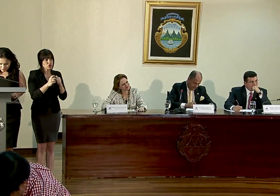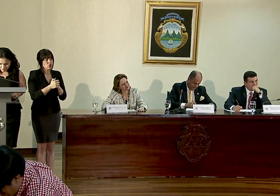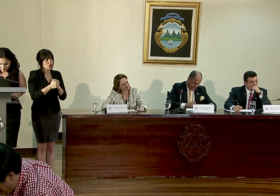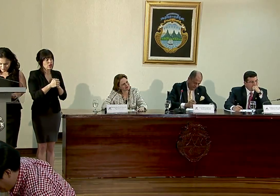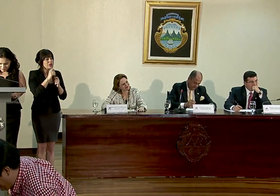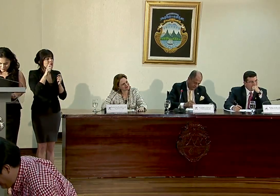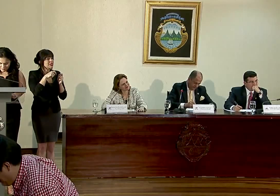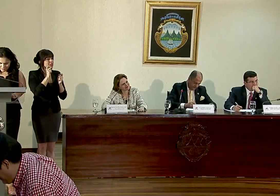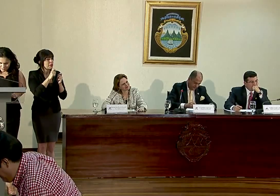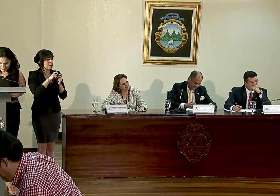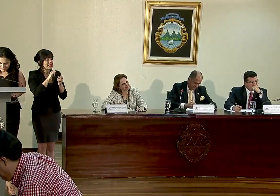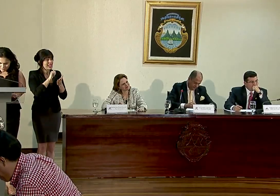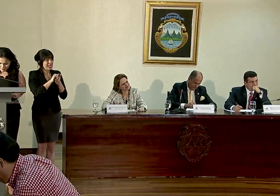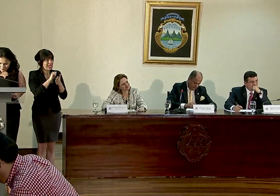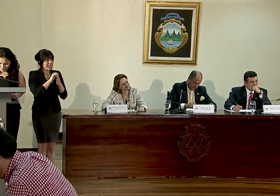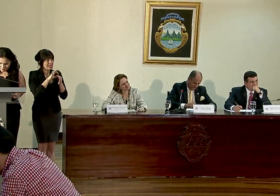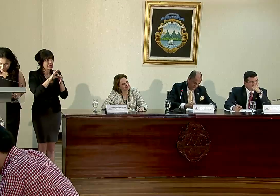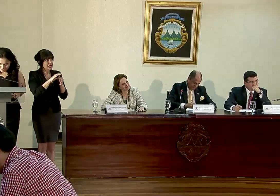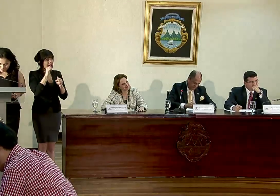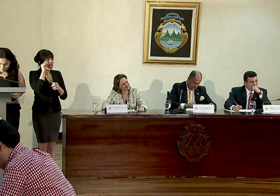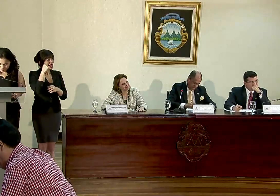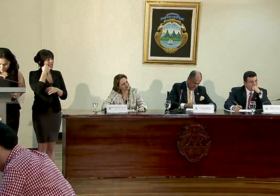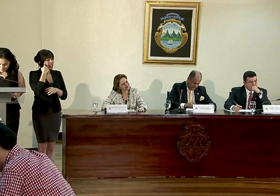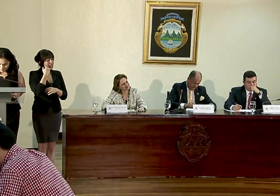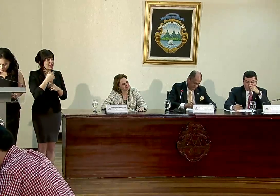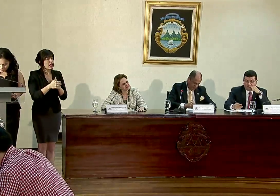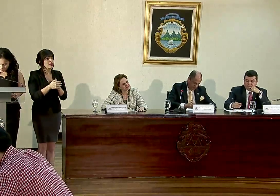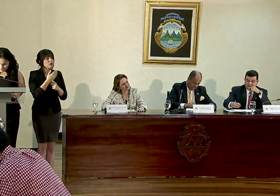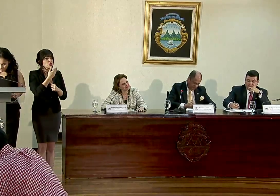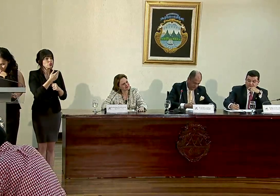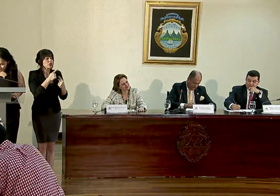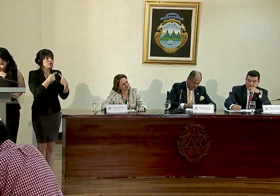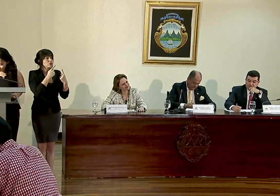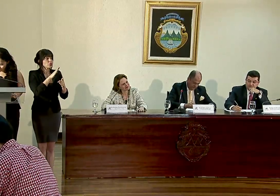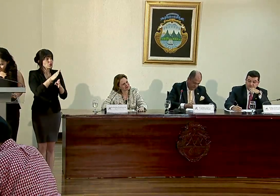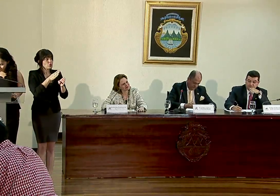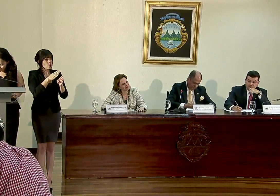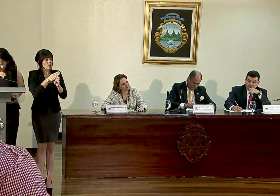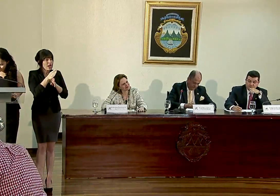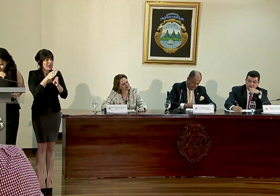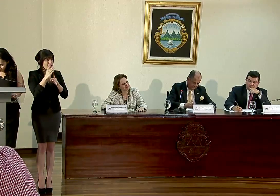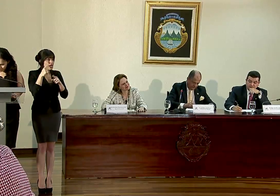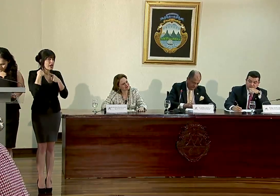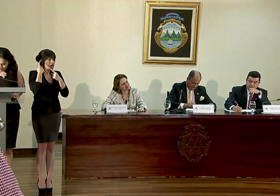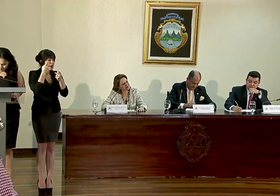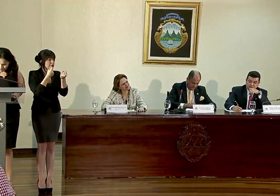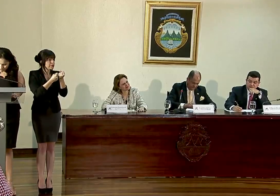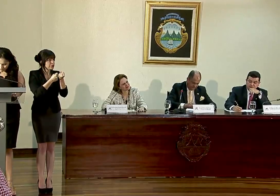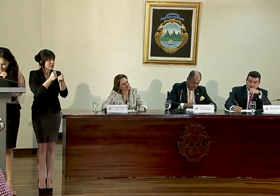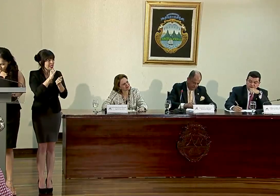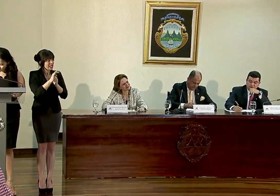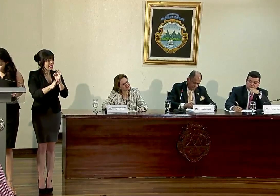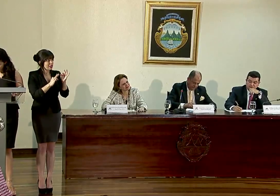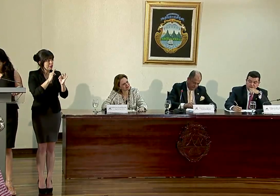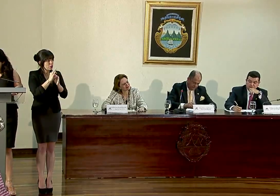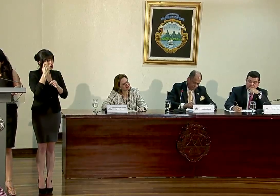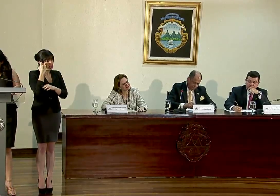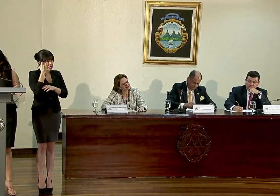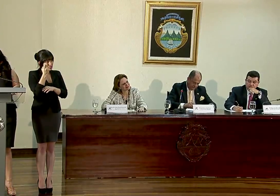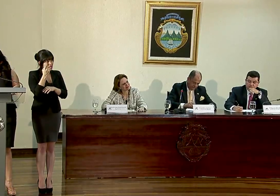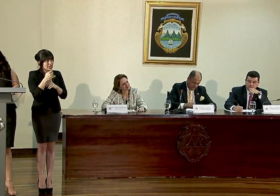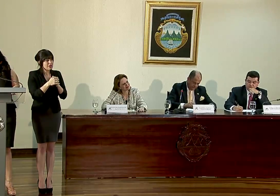Y justamente en ese sentido, doña Elena, usted que a lo largo de su carrera ha impulsado este tipo de iniciativas,